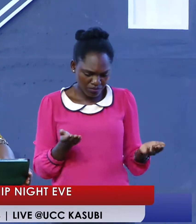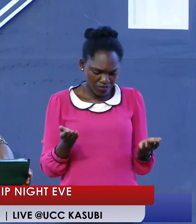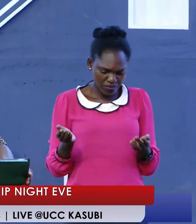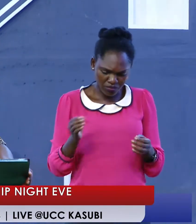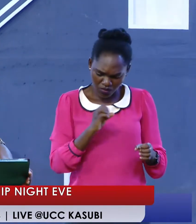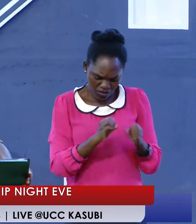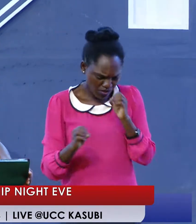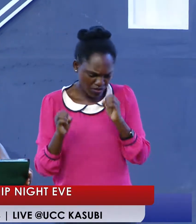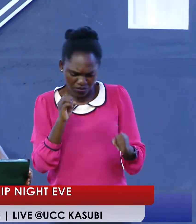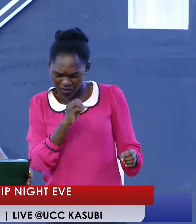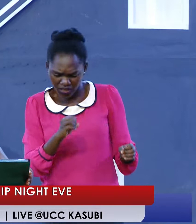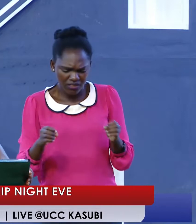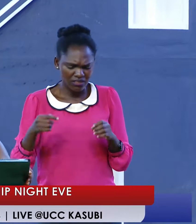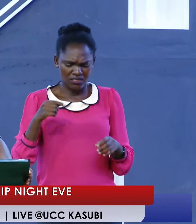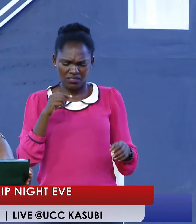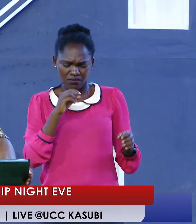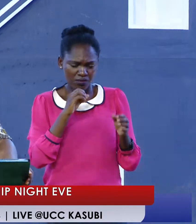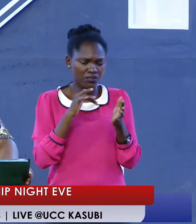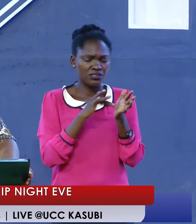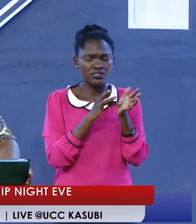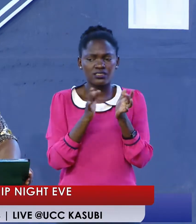Nonya Yesu.